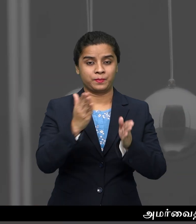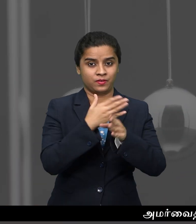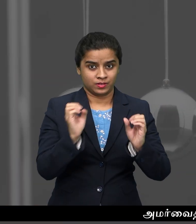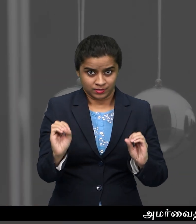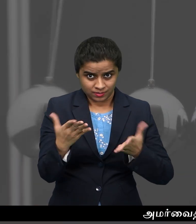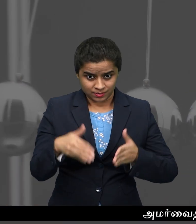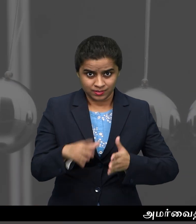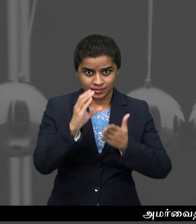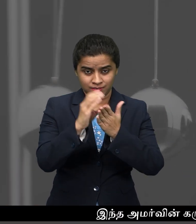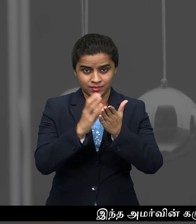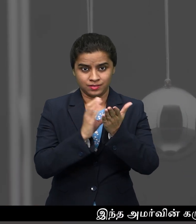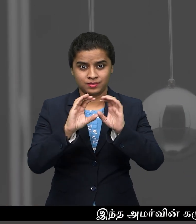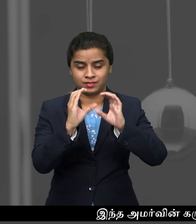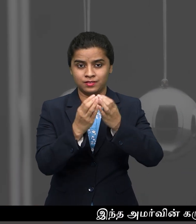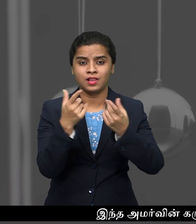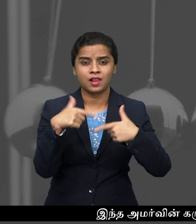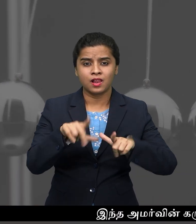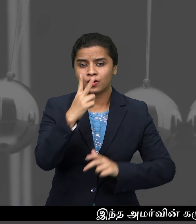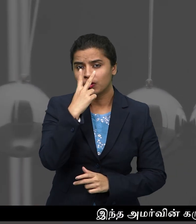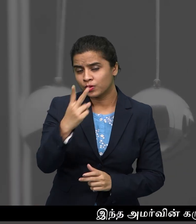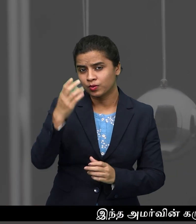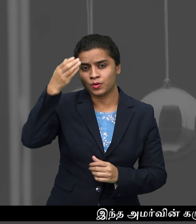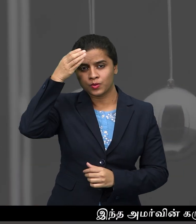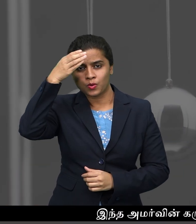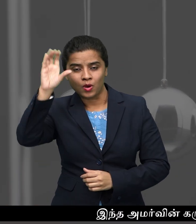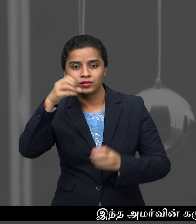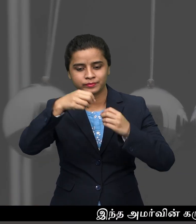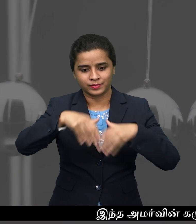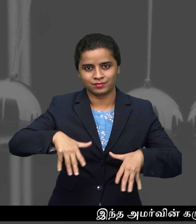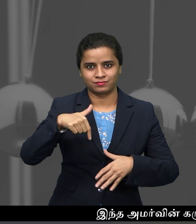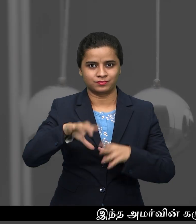அமர்வை தொடங்குவதற்கு முன் இந்த கருத்து வரைபடத்தை பார்ப்போம்.